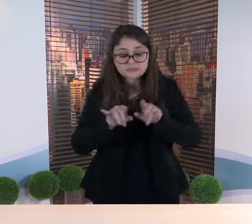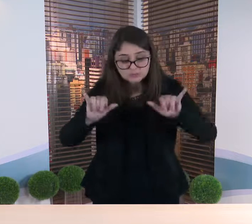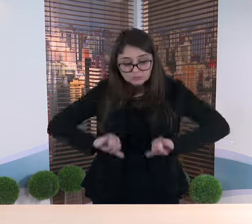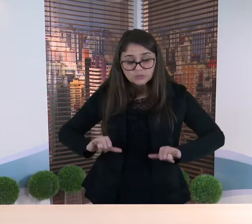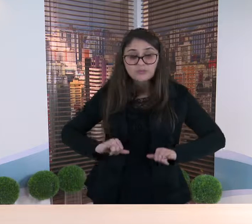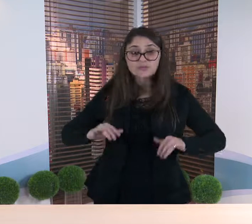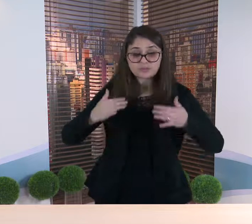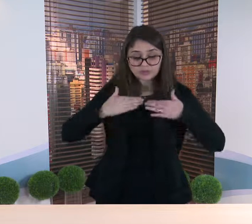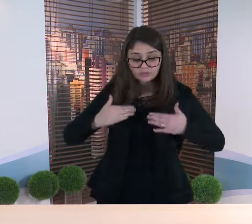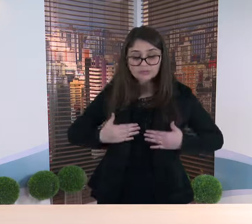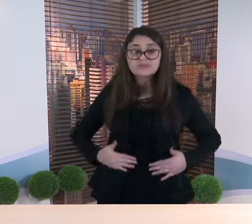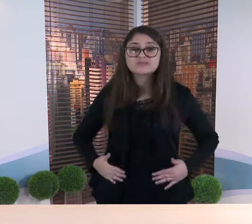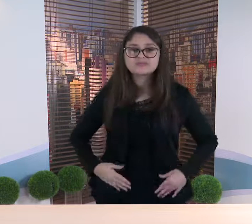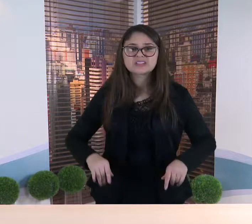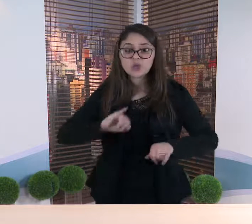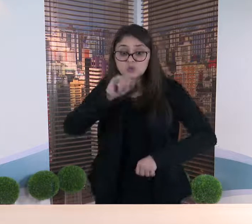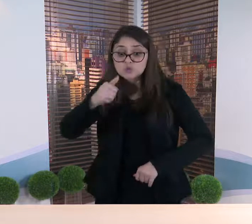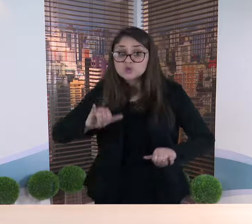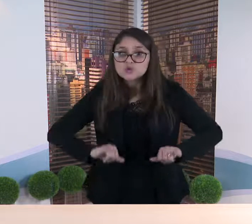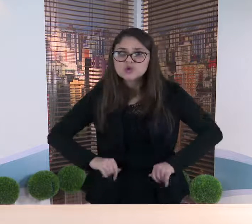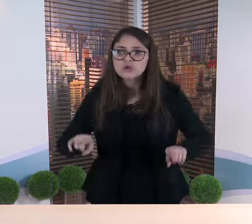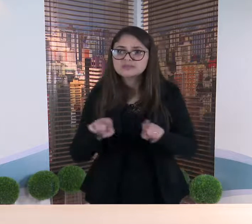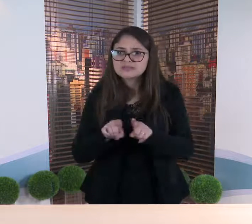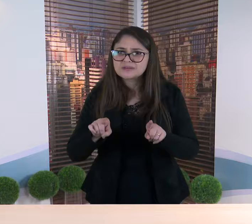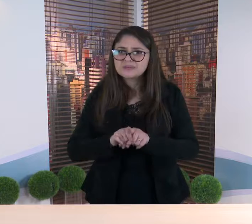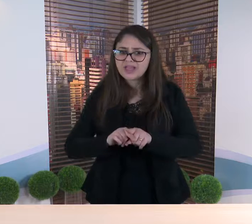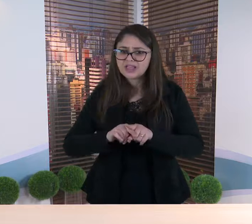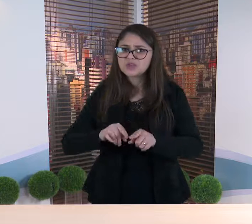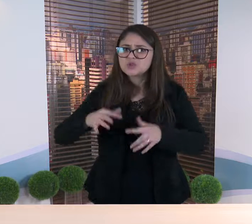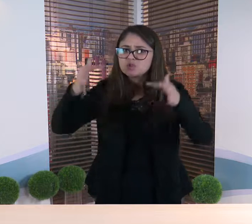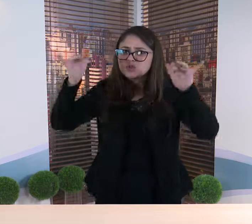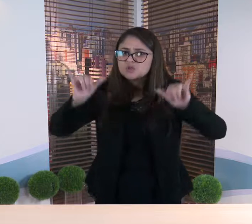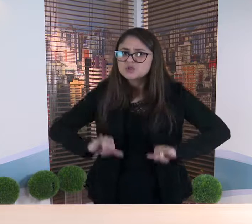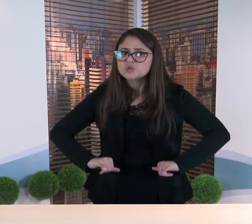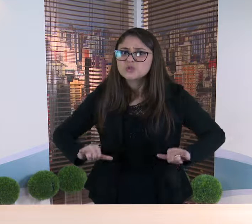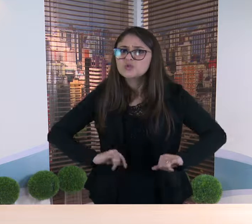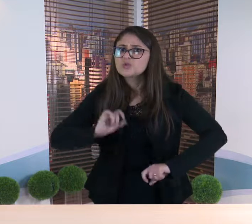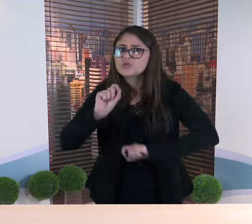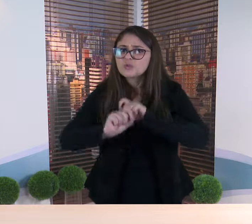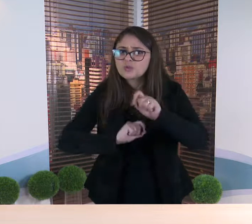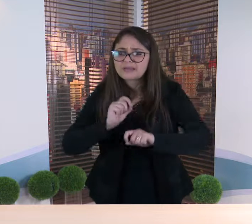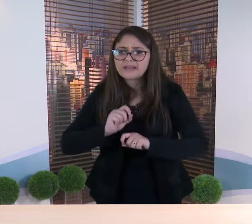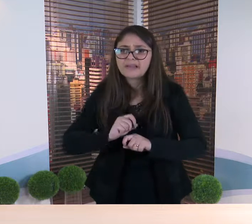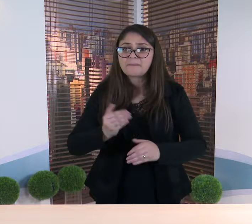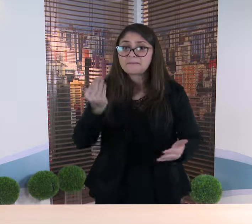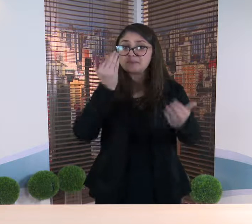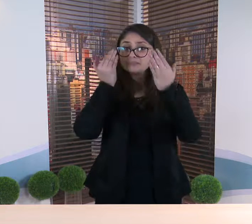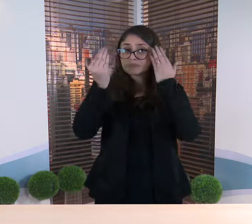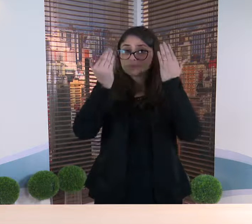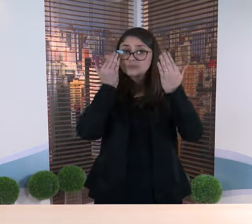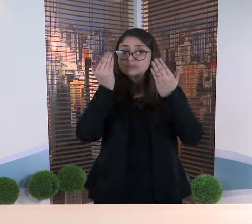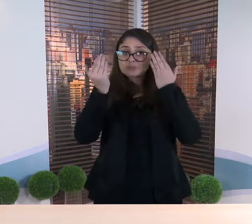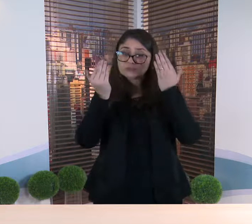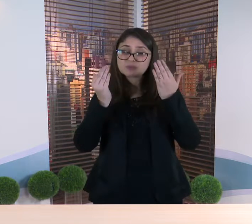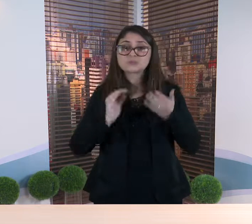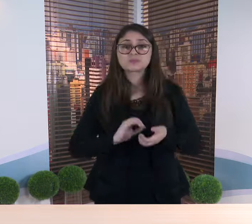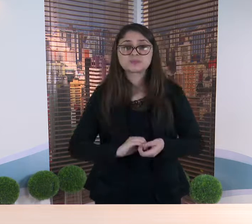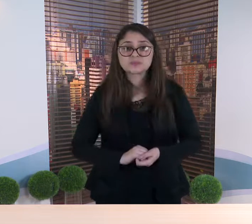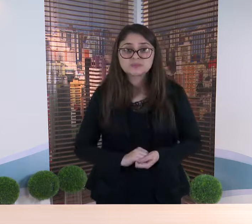sofrimento físico, Jó teve um sofrimento psicológico. Há diversos textos no corpo do livro que